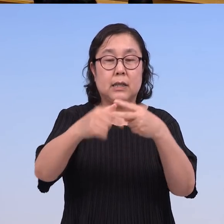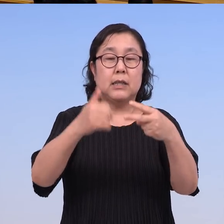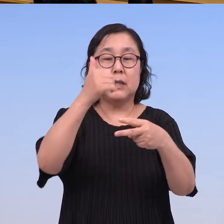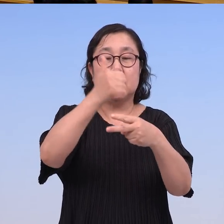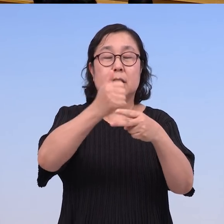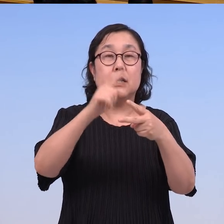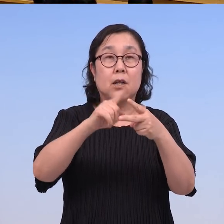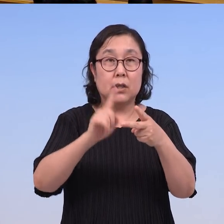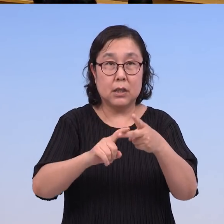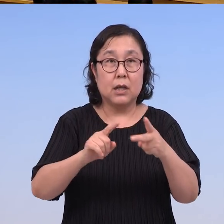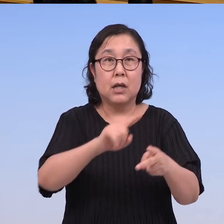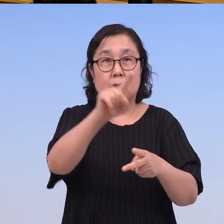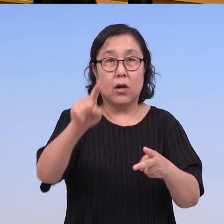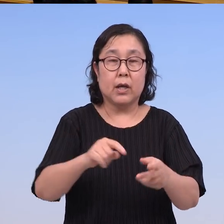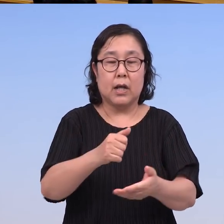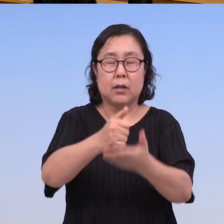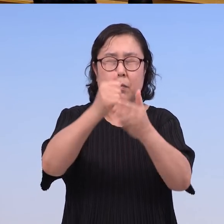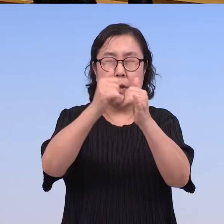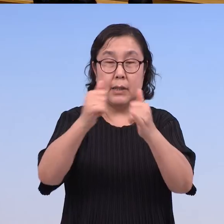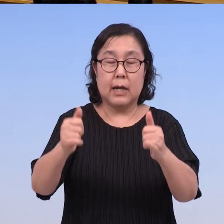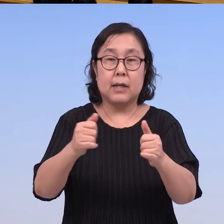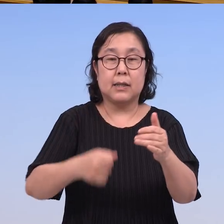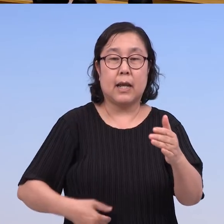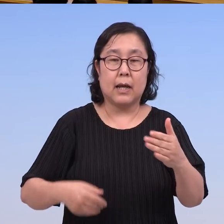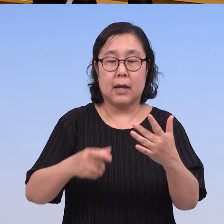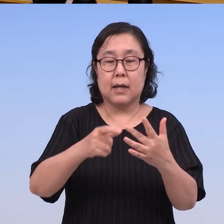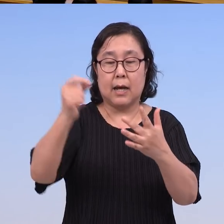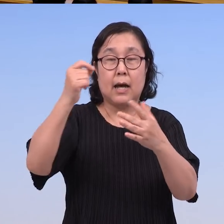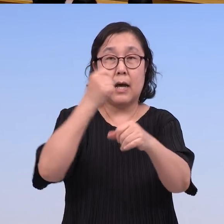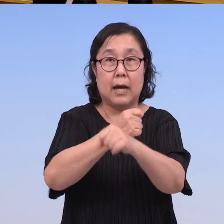신들이든지 너희가 섬길 자를 오늘 선택하라. 그 다음 보세요.